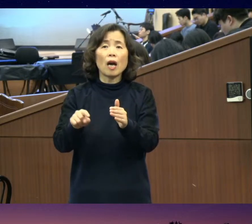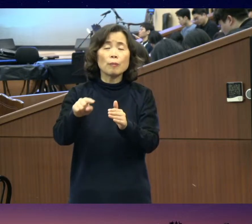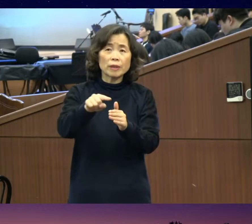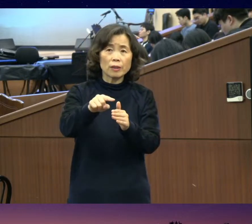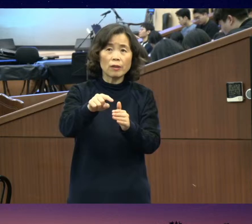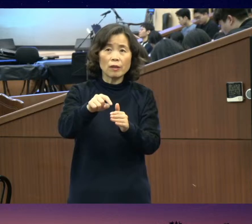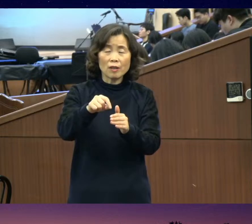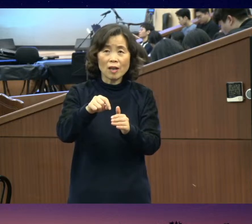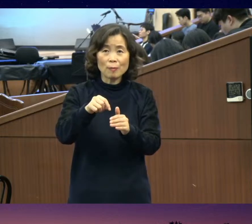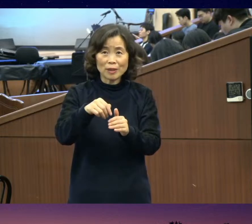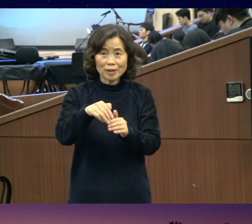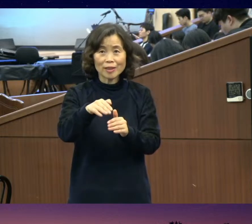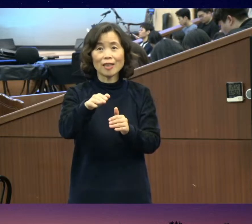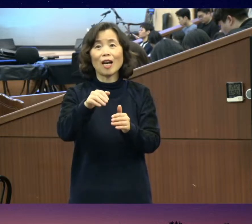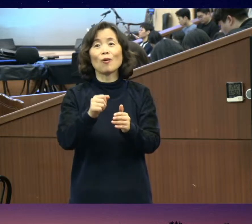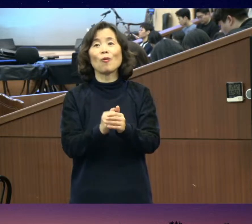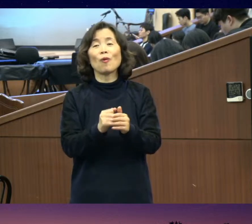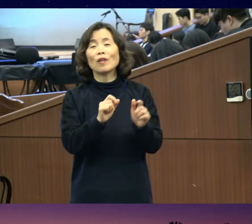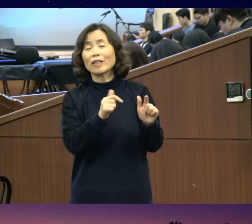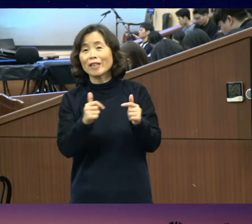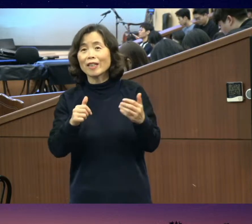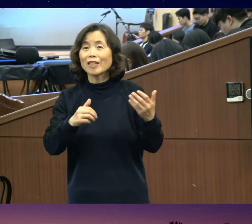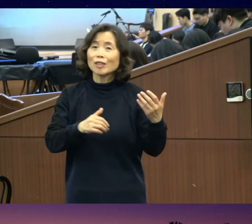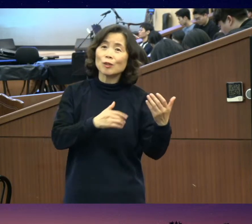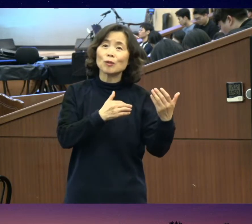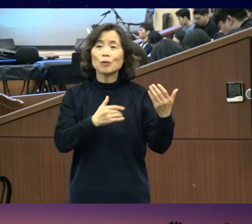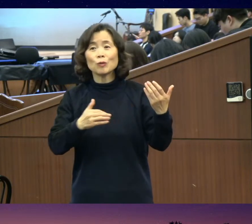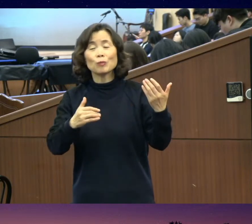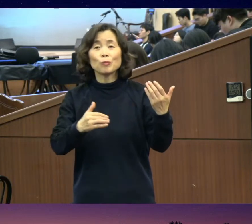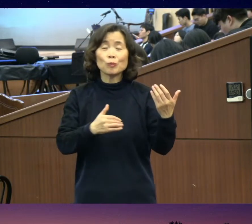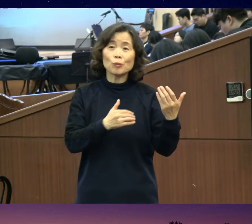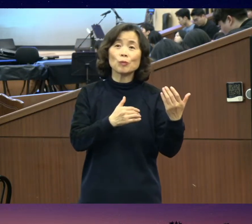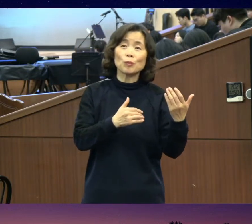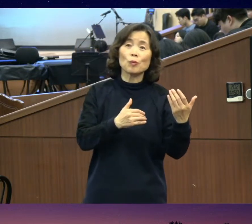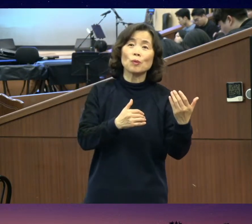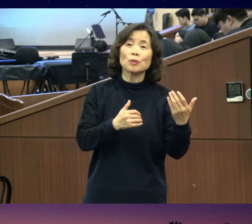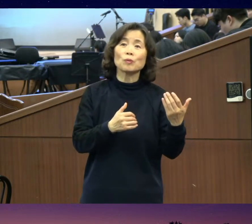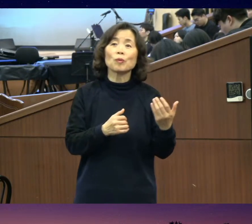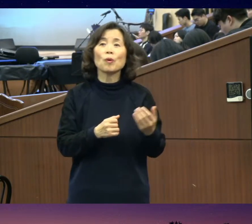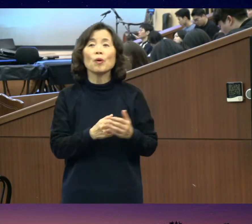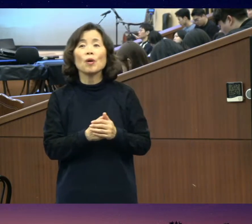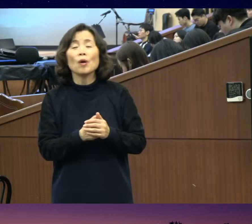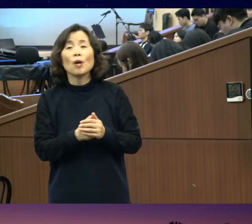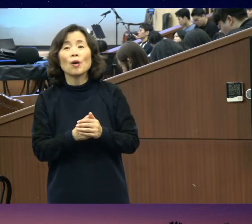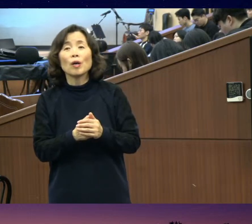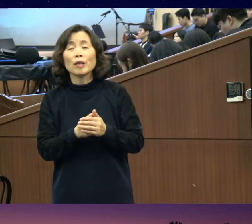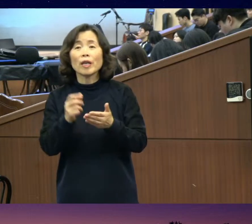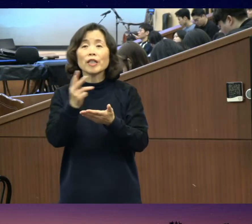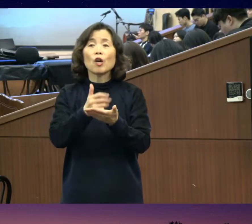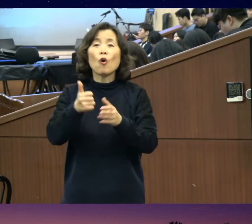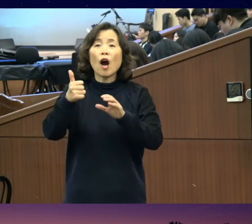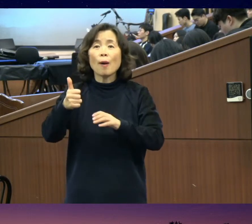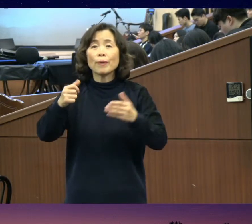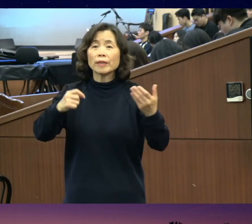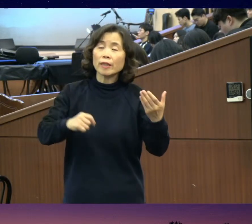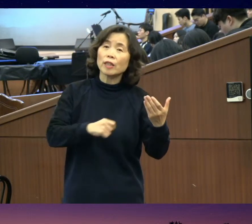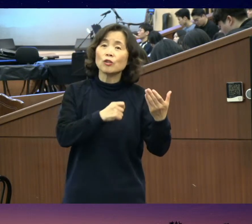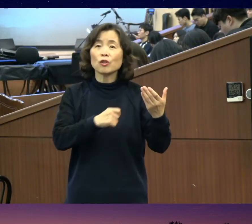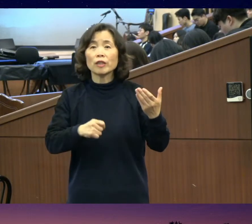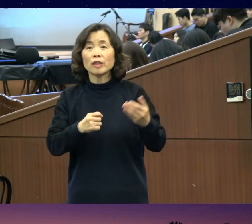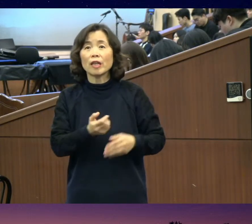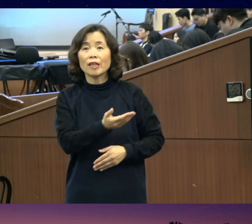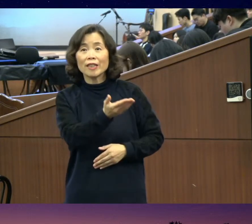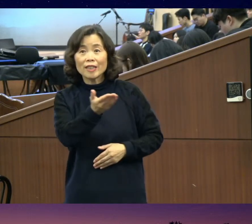족속은 잣나무로 만든 여러 가지 악기와 수금과 비파와 소고와 양금과 제금으로 여호와 앞에서 연주하더라.